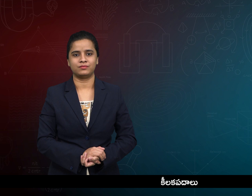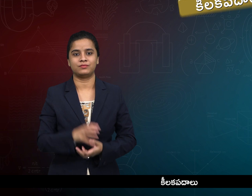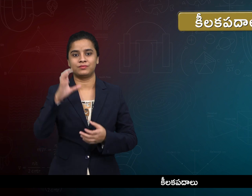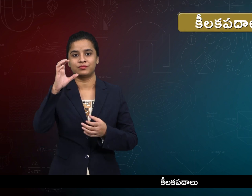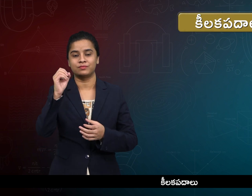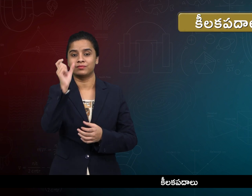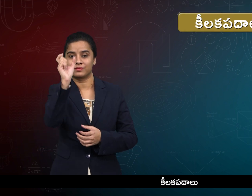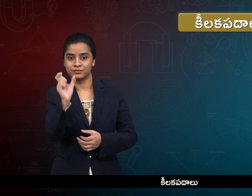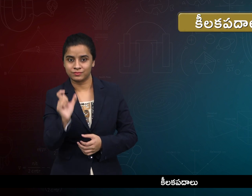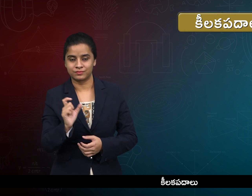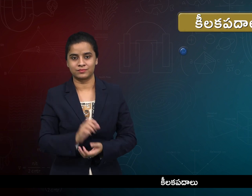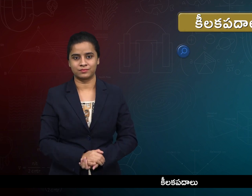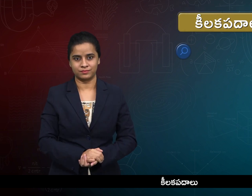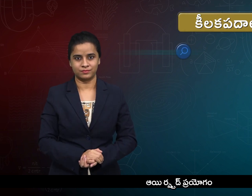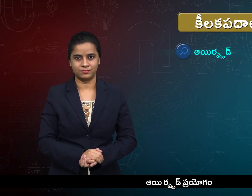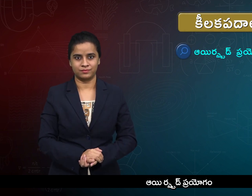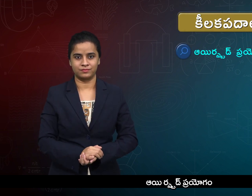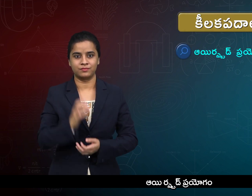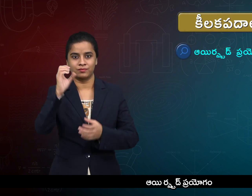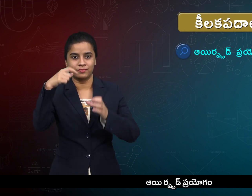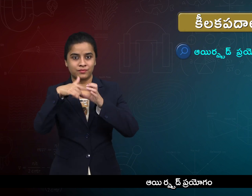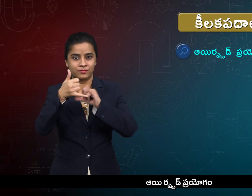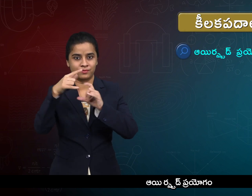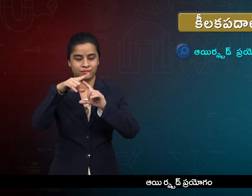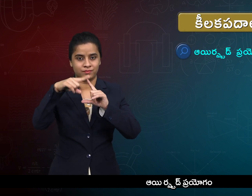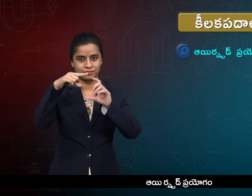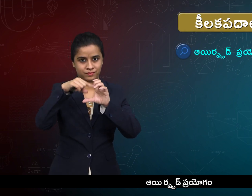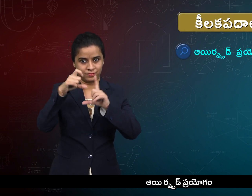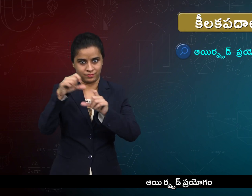కీలక పదాలు. ఐర్స్టెడ్ ప్రయోగం,